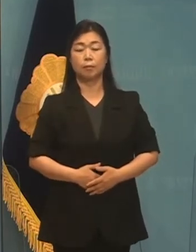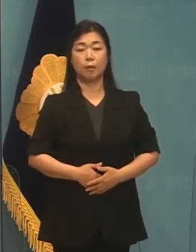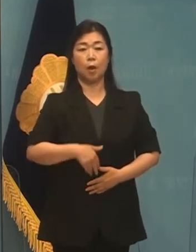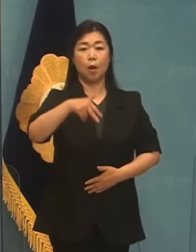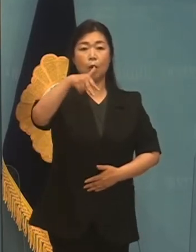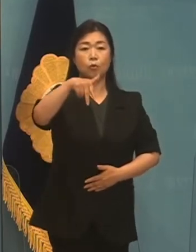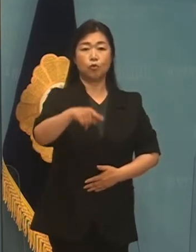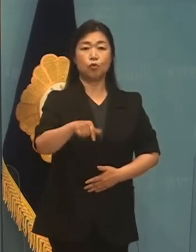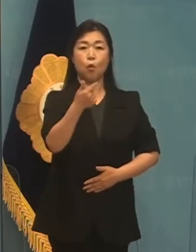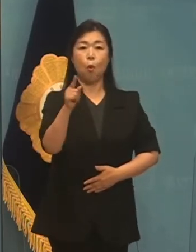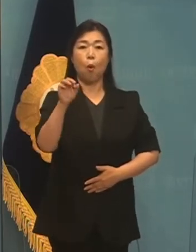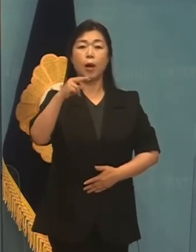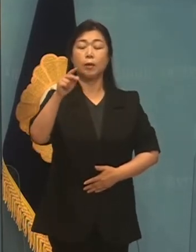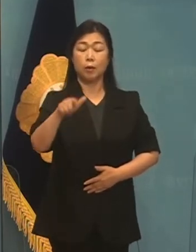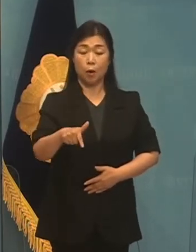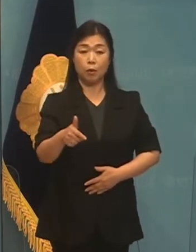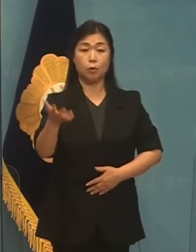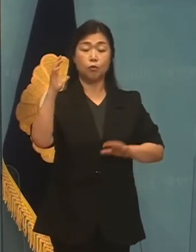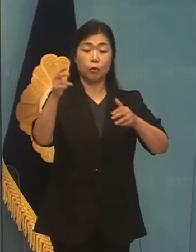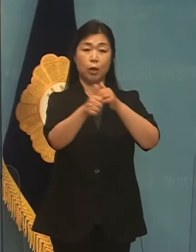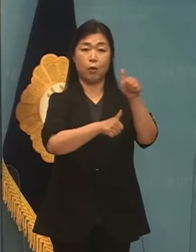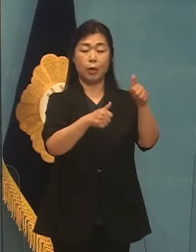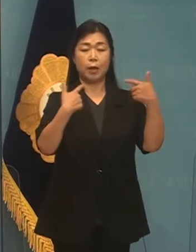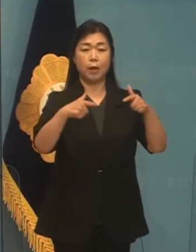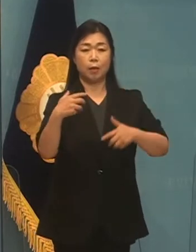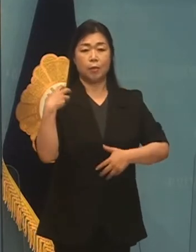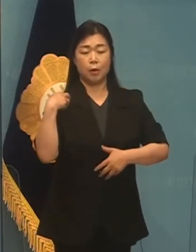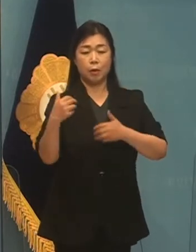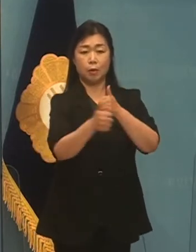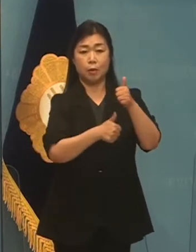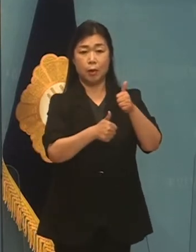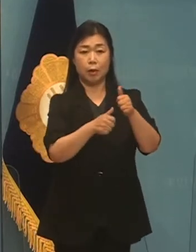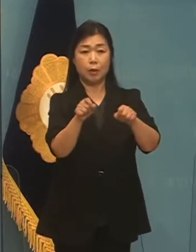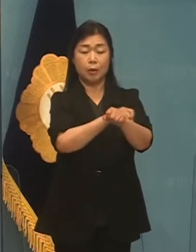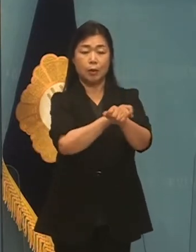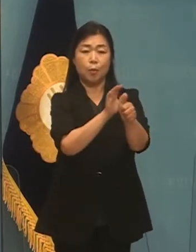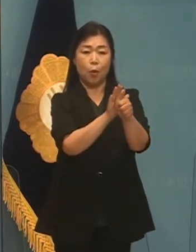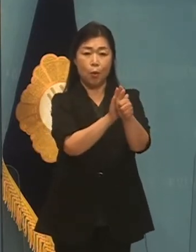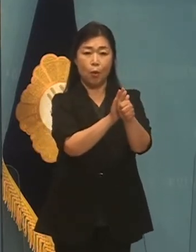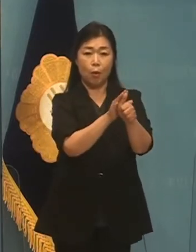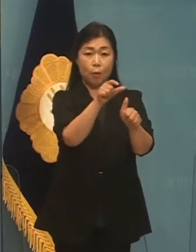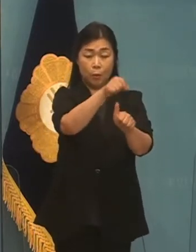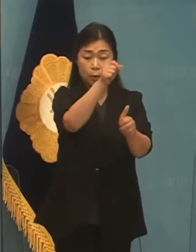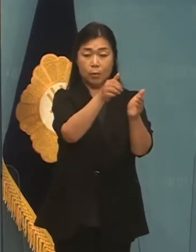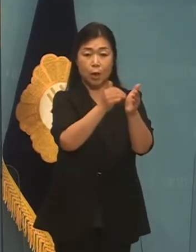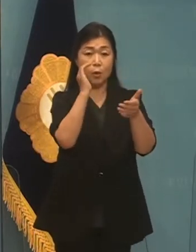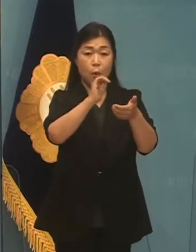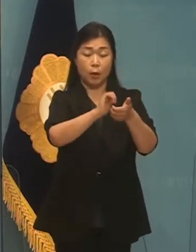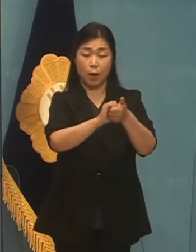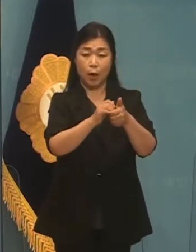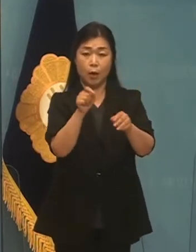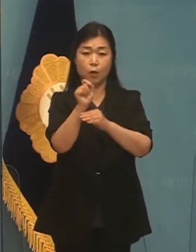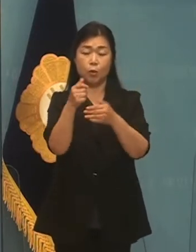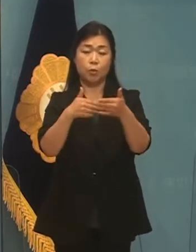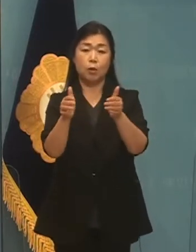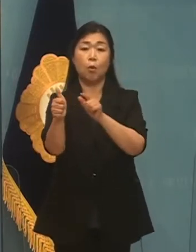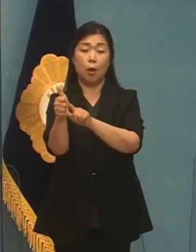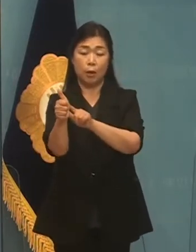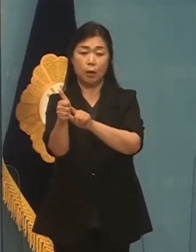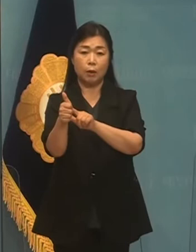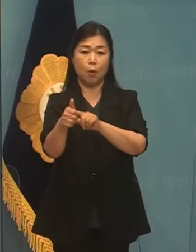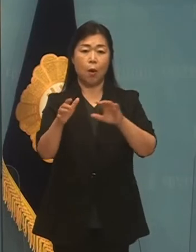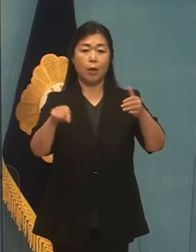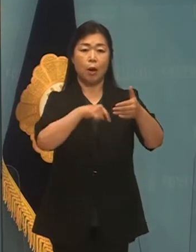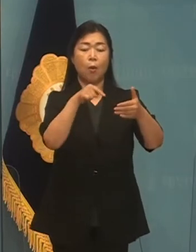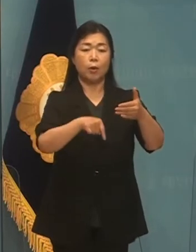주광덕 전 국회의원을 상임전략특보를 영입했습니다. 청와대 전문비서관과 당 원내